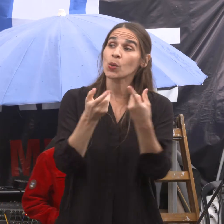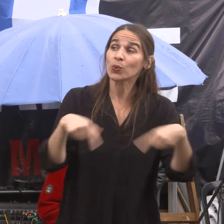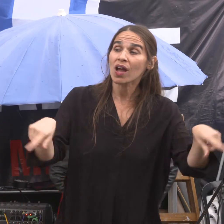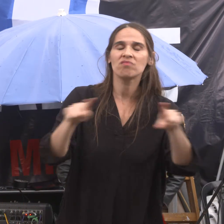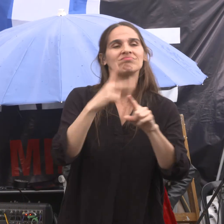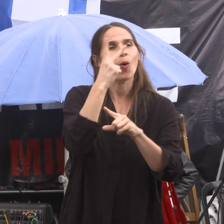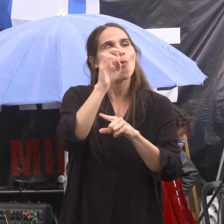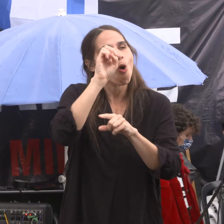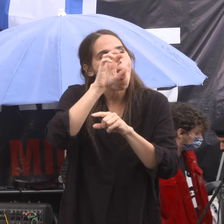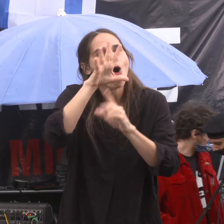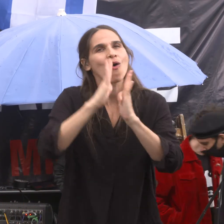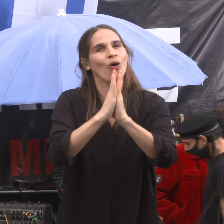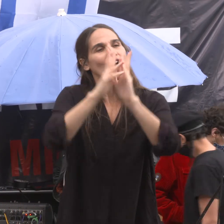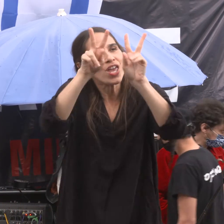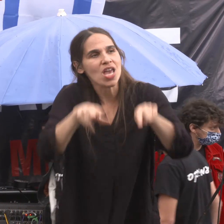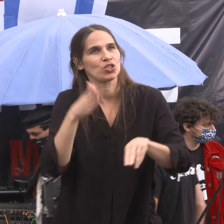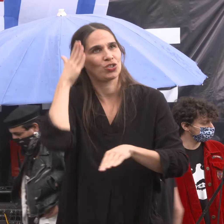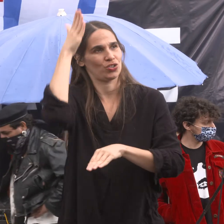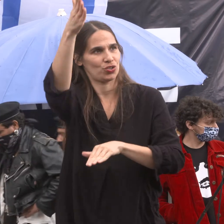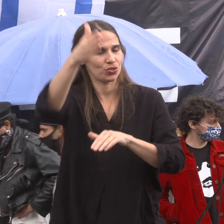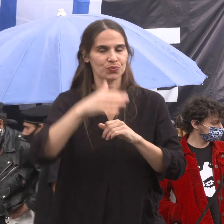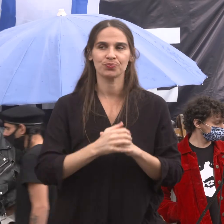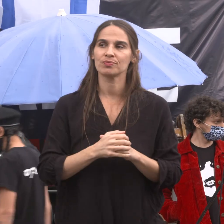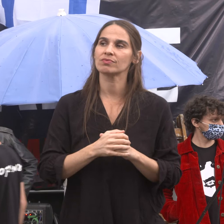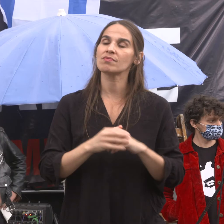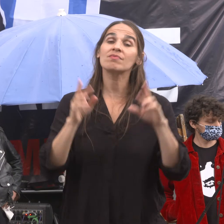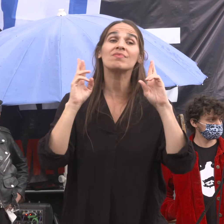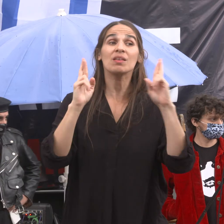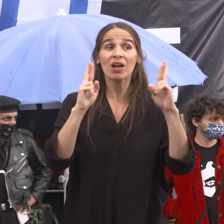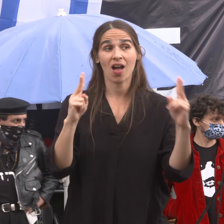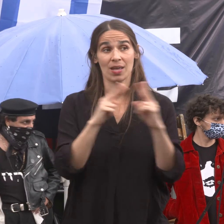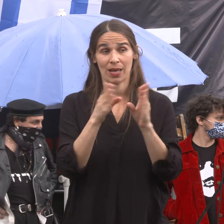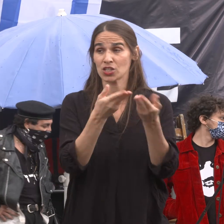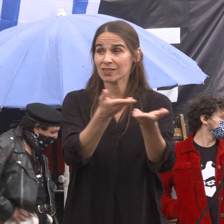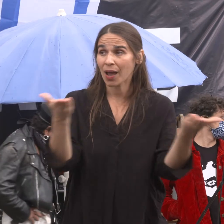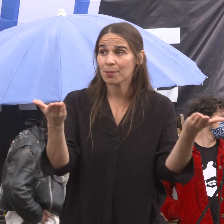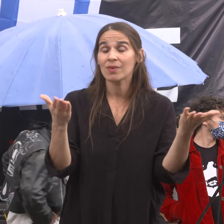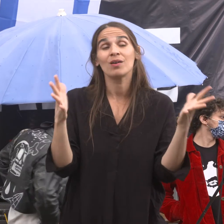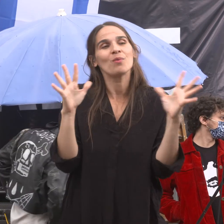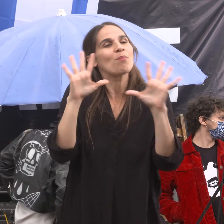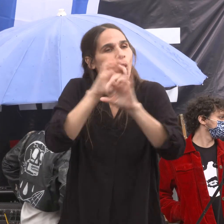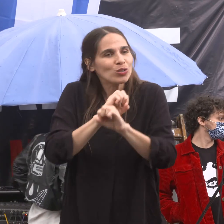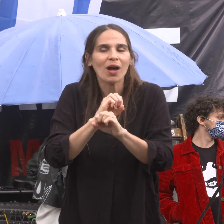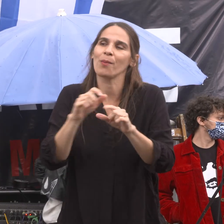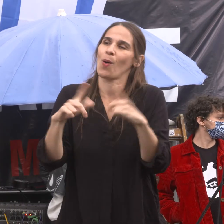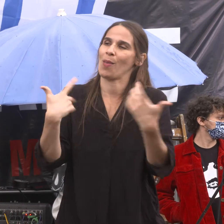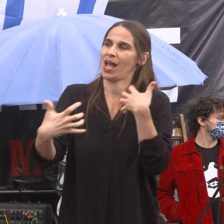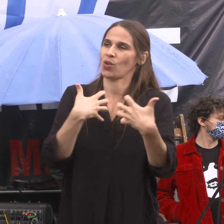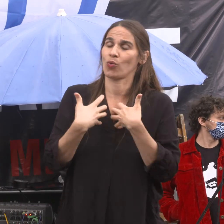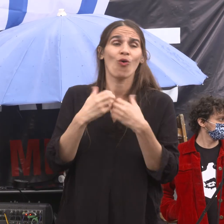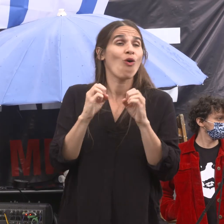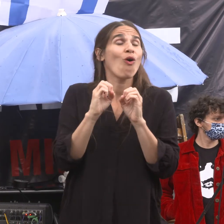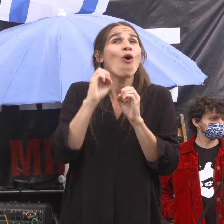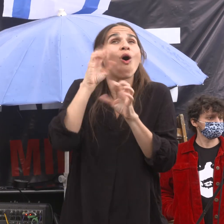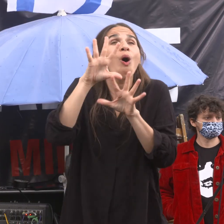רואים את האור בקצה המנהרה. אני מקווה להיפגש איתכם בחושך שבאולם התיאטרון, והאור היחיד שנצטרך